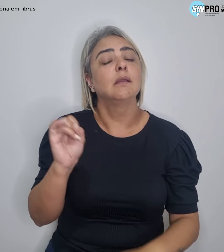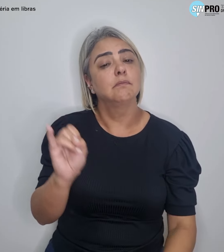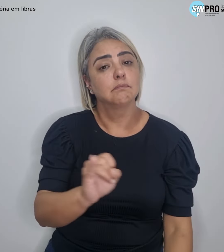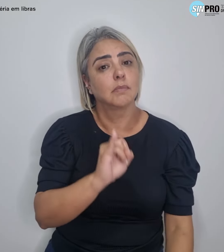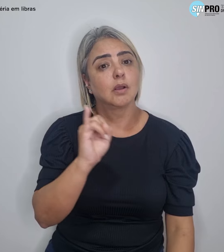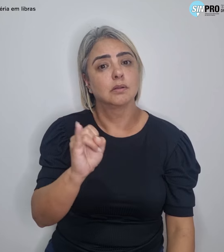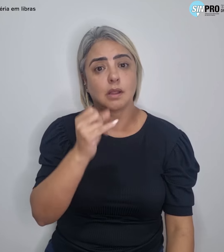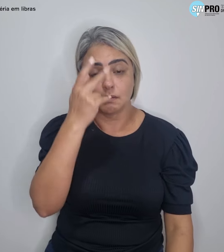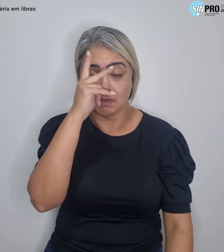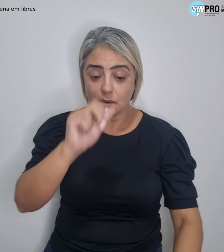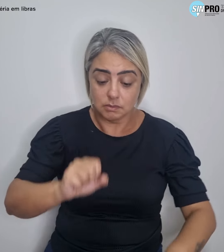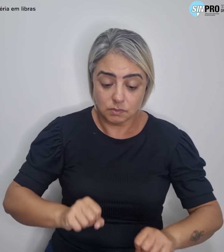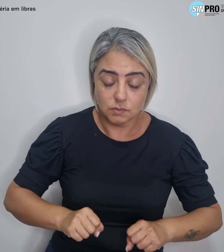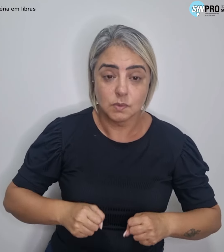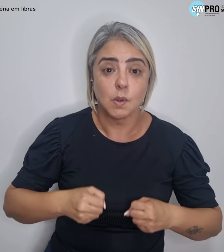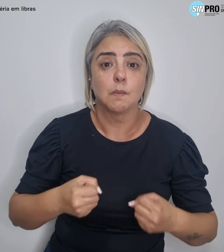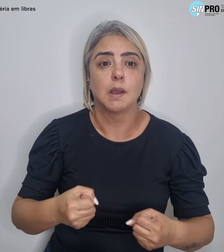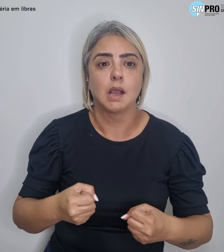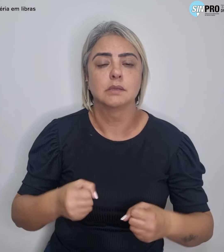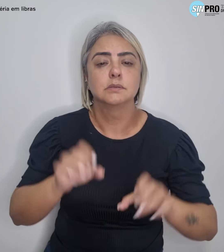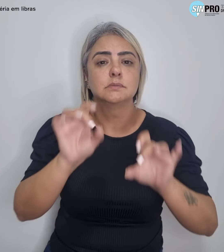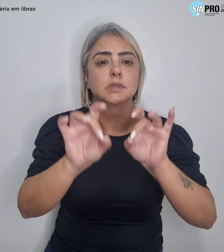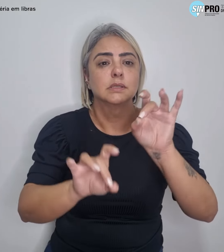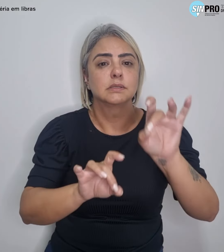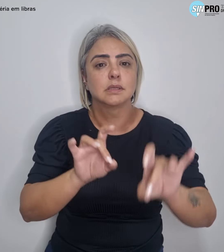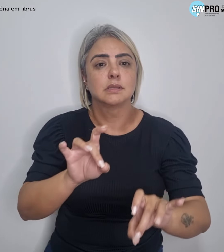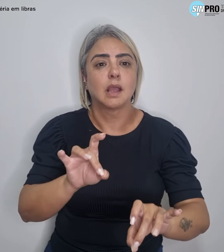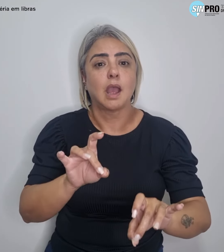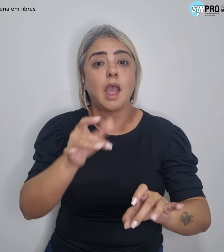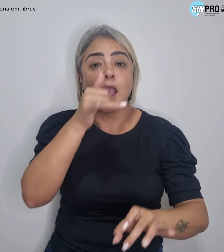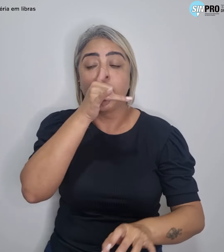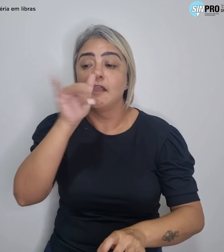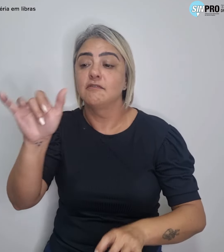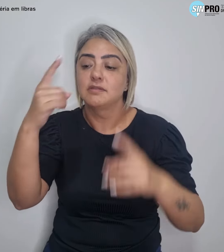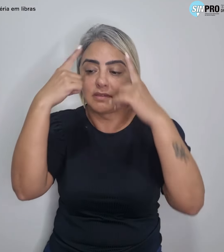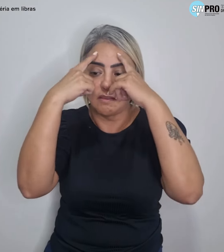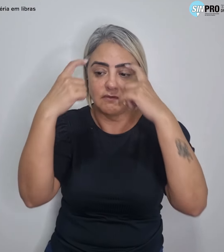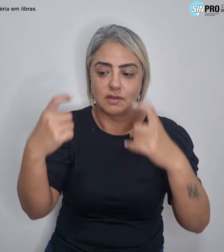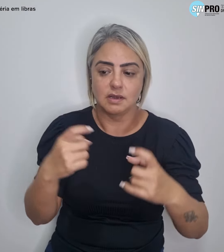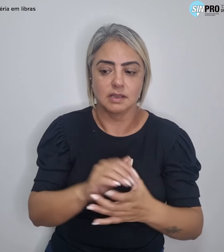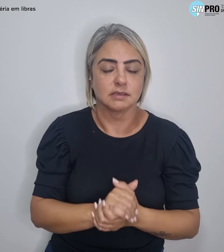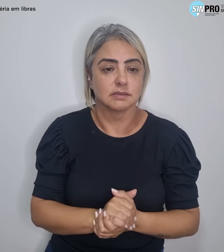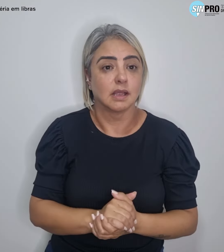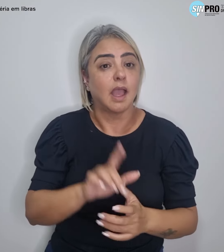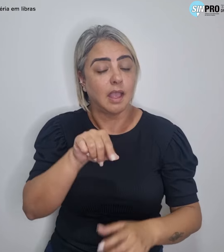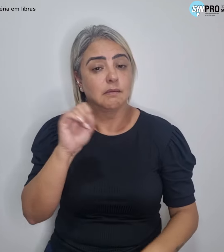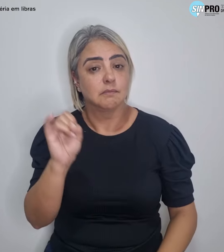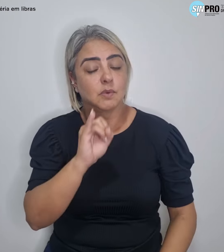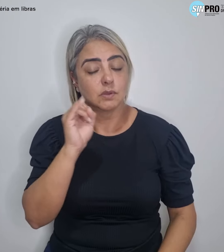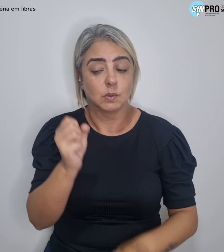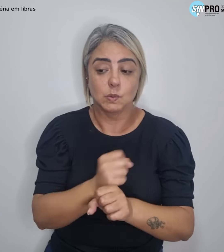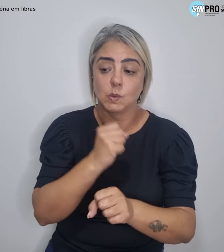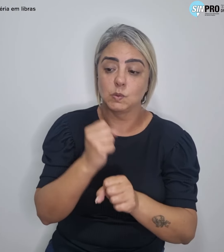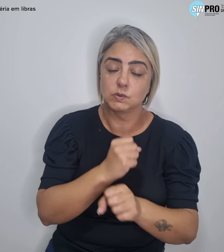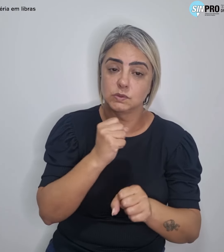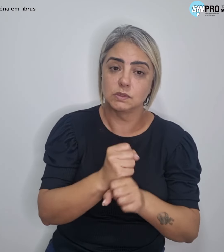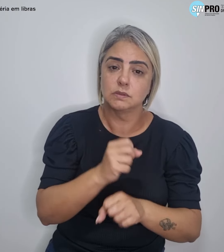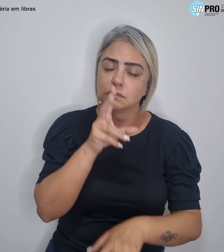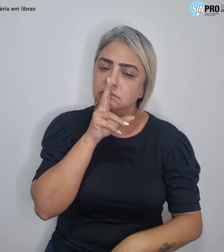para o combate e especialmente a prevenção da violência. É importante construir e fortalecer